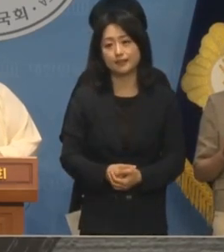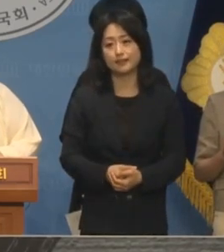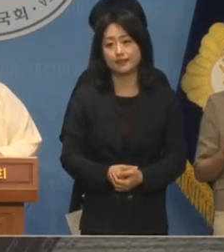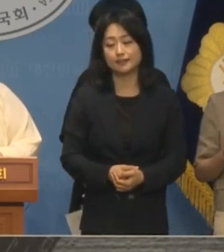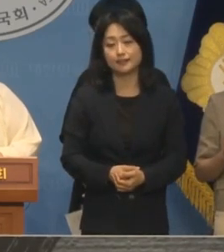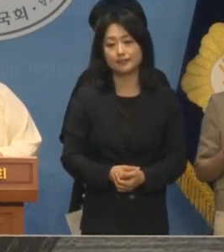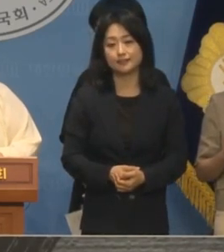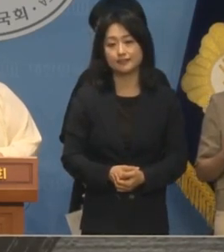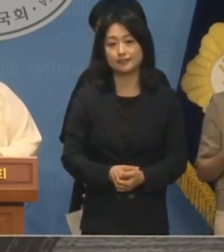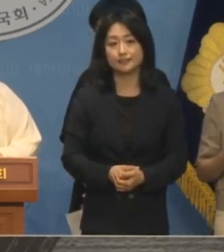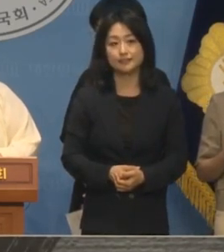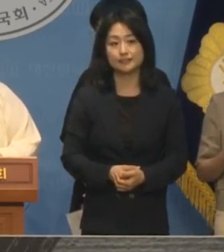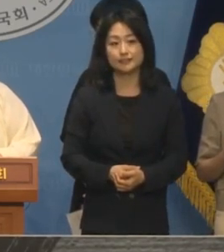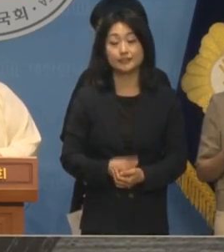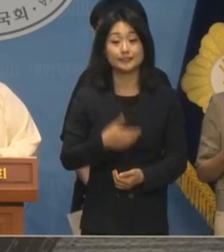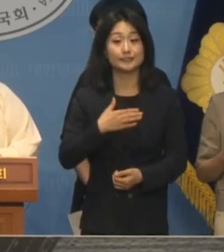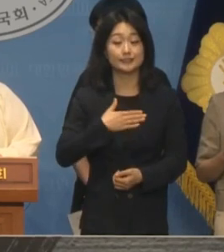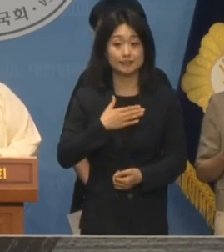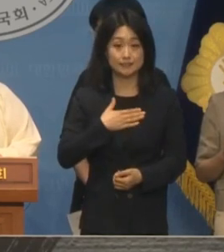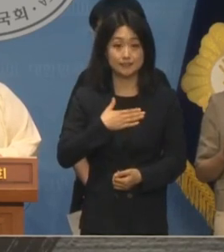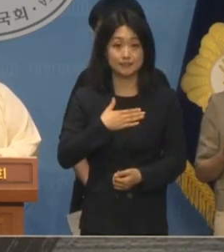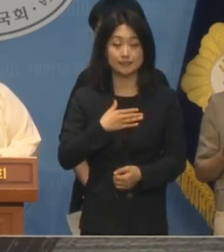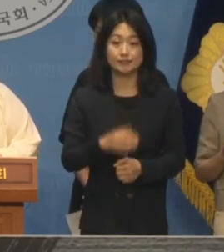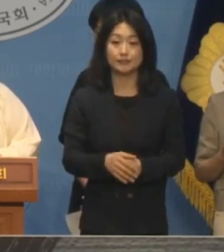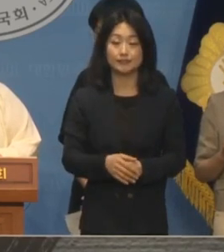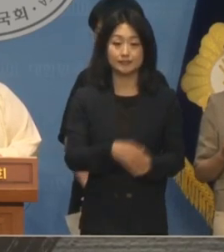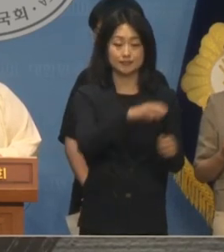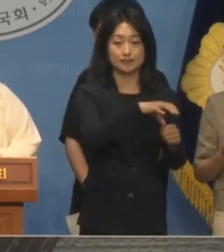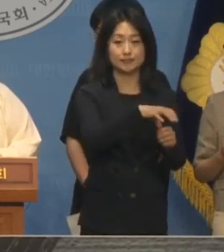생각합니다. 저는 탈시설한